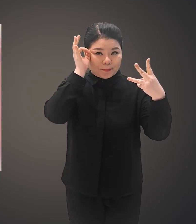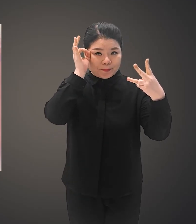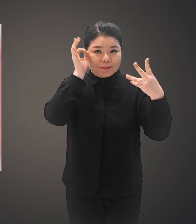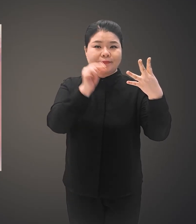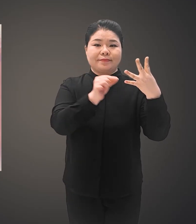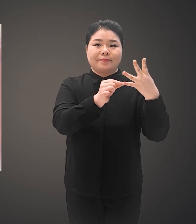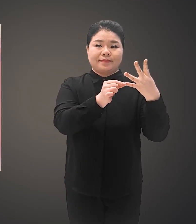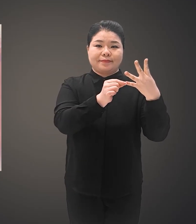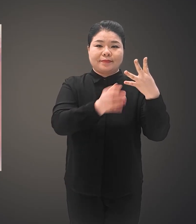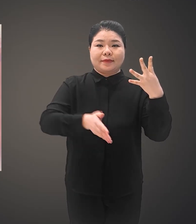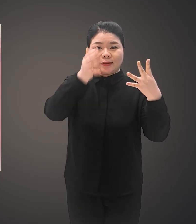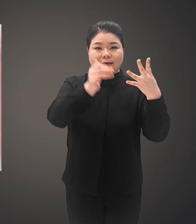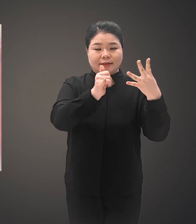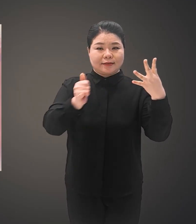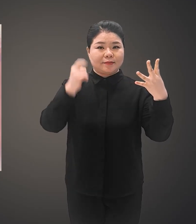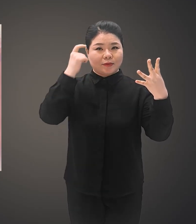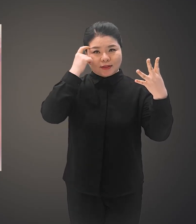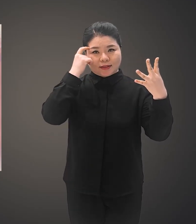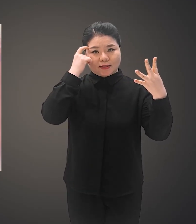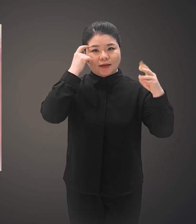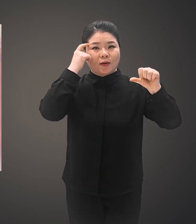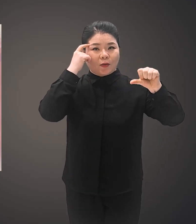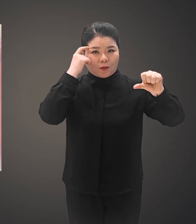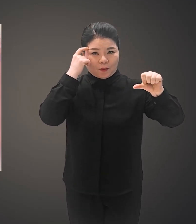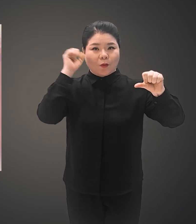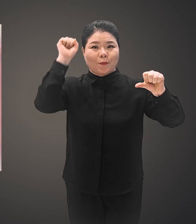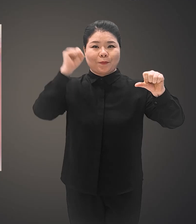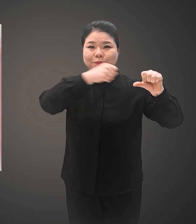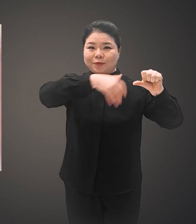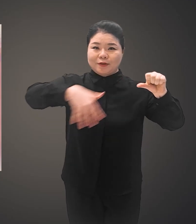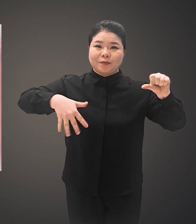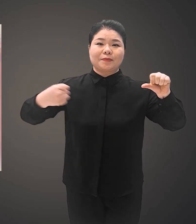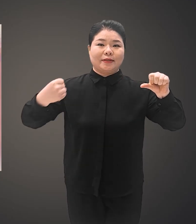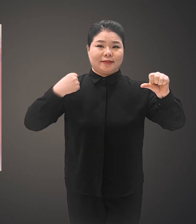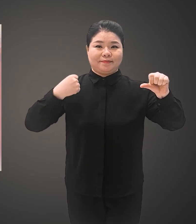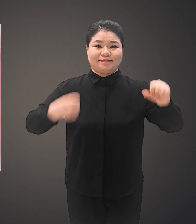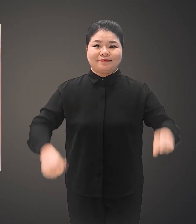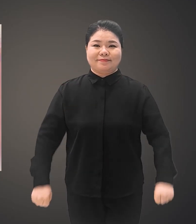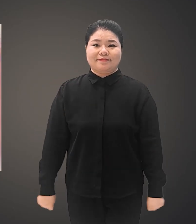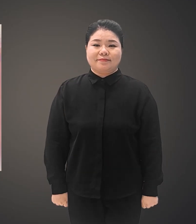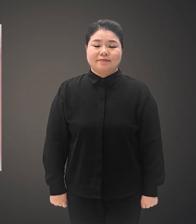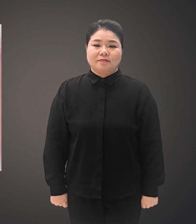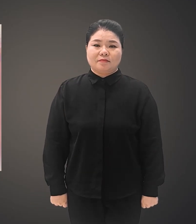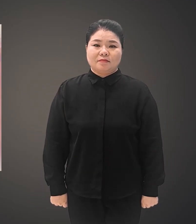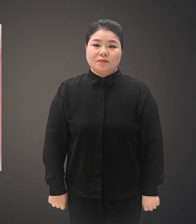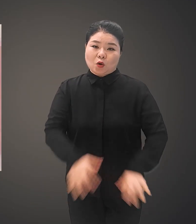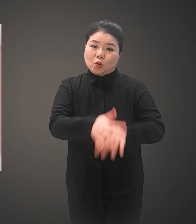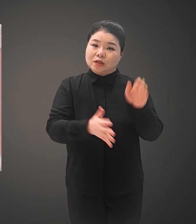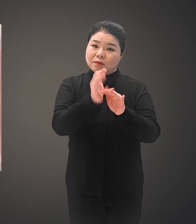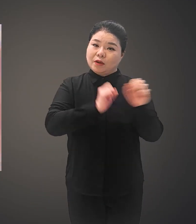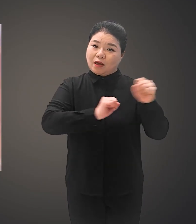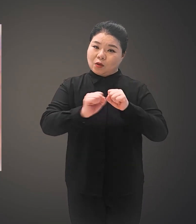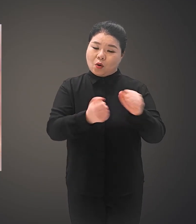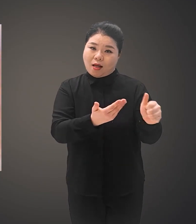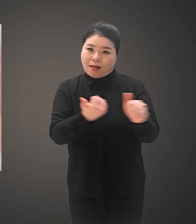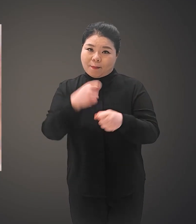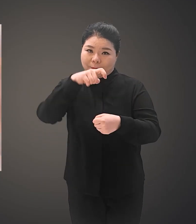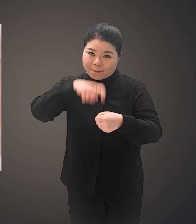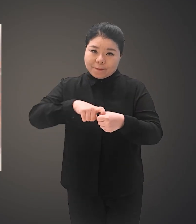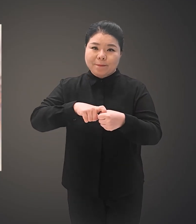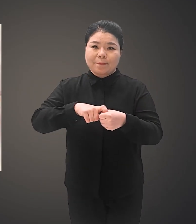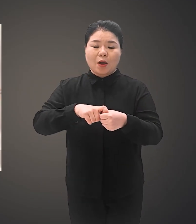3. 성실함. 4. 시민의식. 5. 스포츠맨십. 조직 시민 행동을